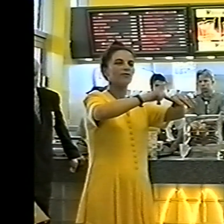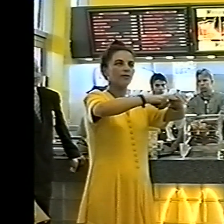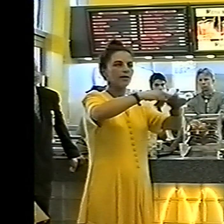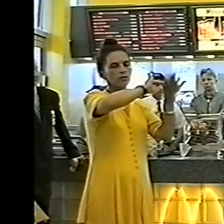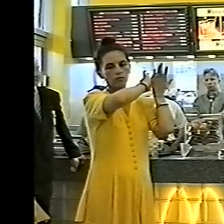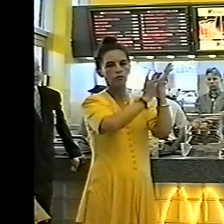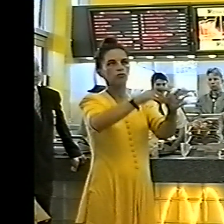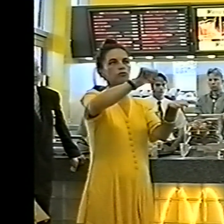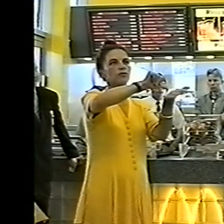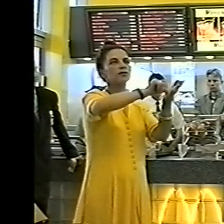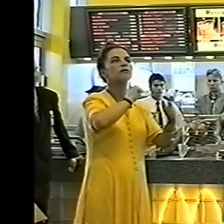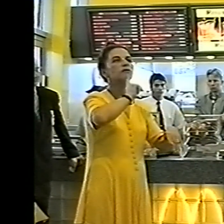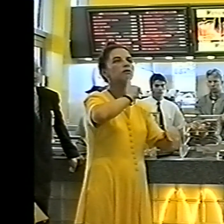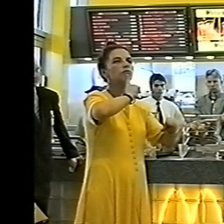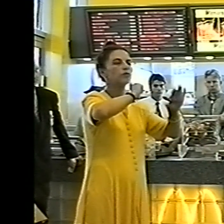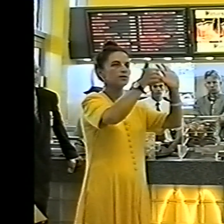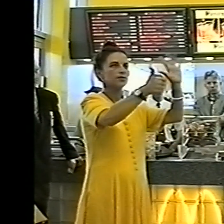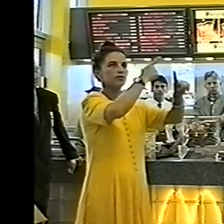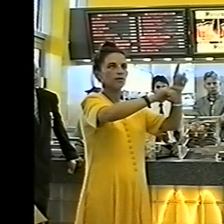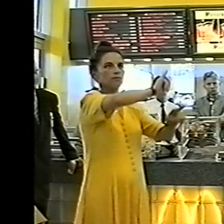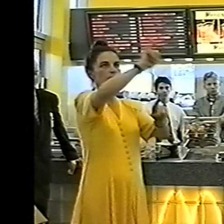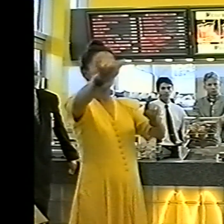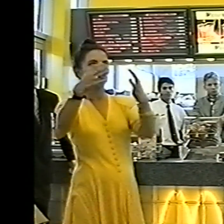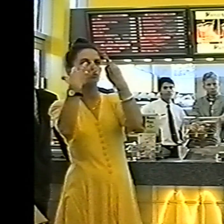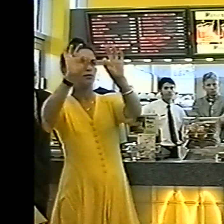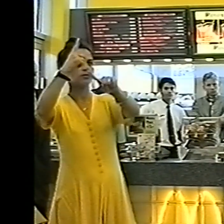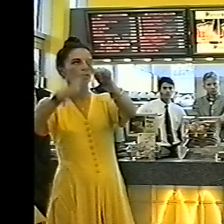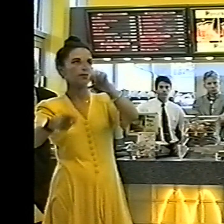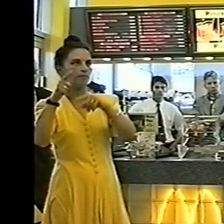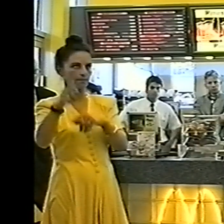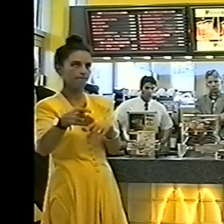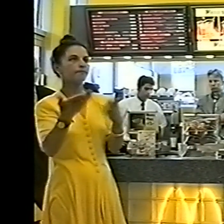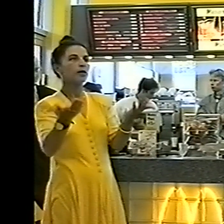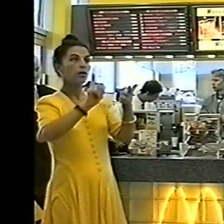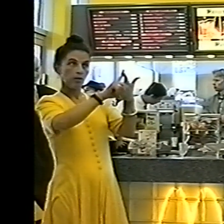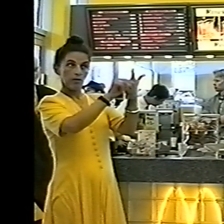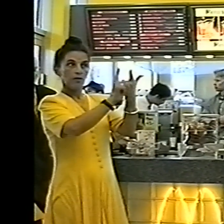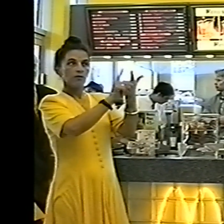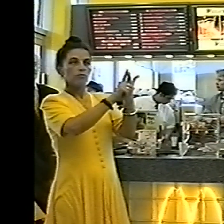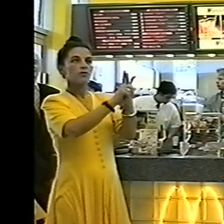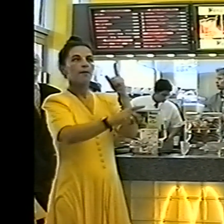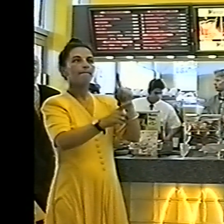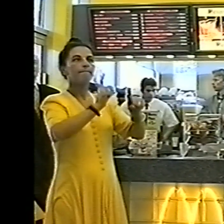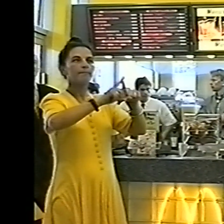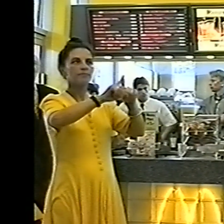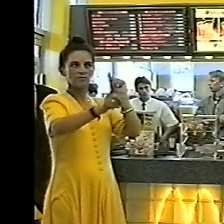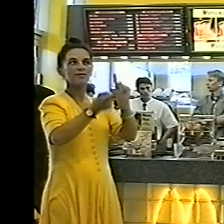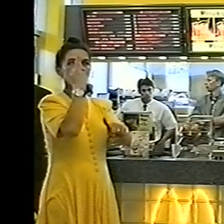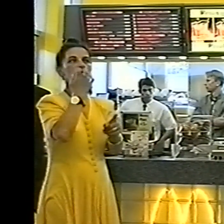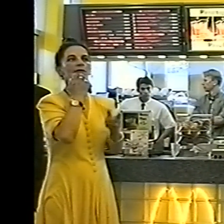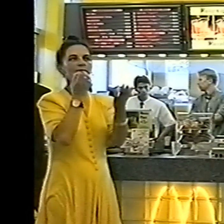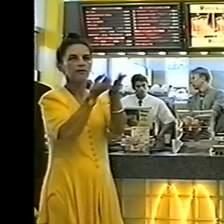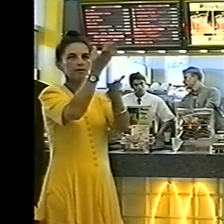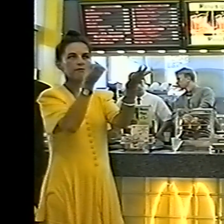centre, 6h30, 22h30. Nous avons un deuxième événement d'envergure que nous pouvons vous annoncer